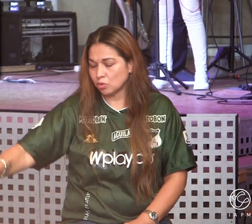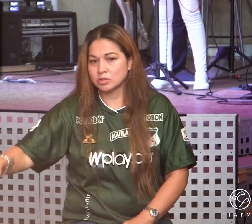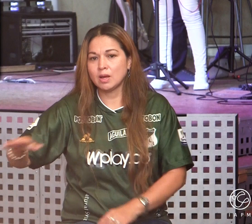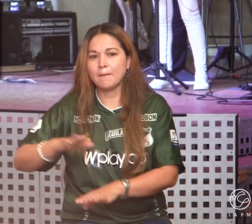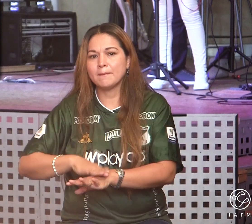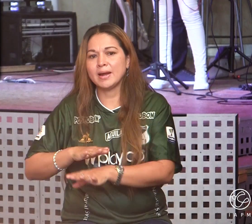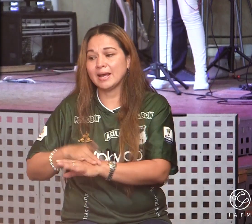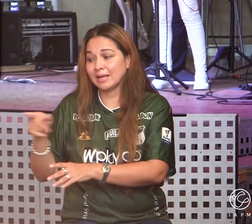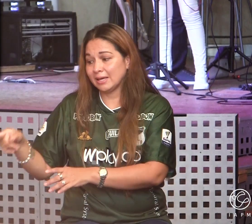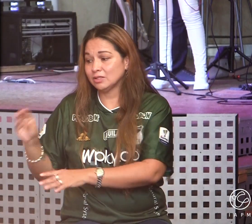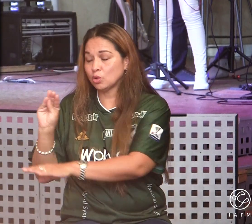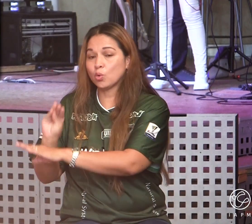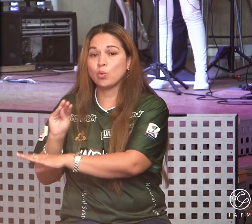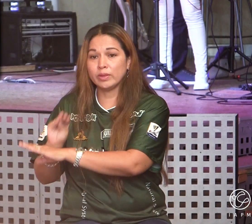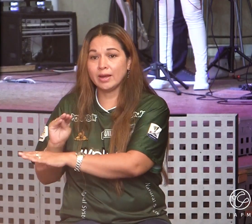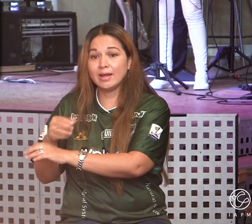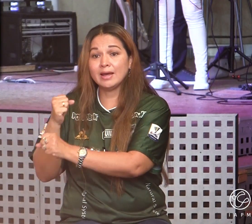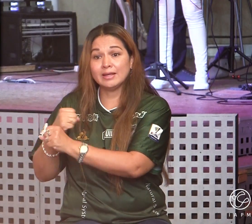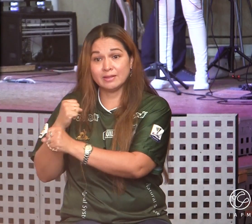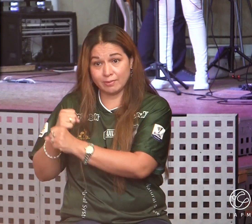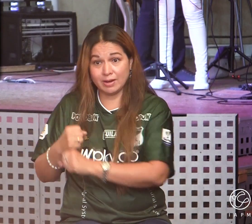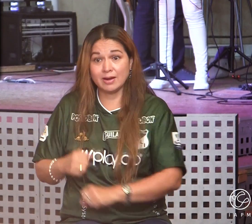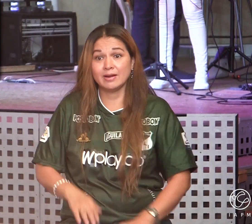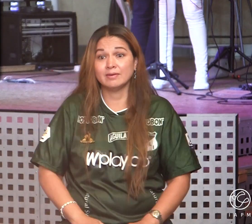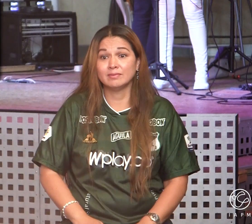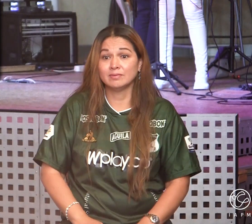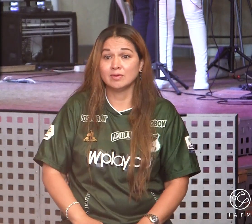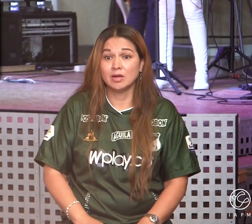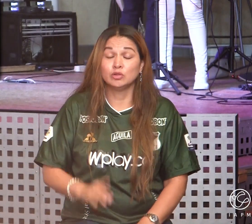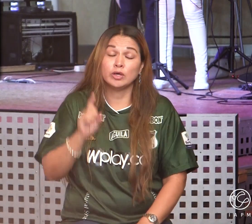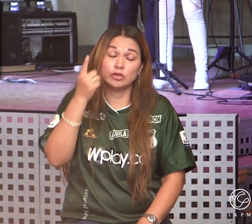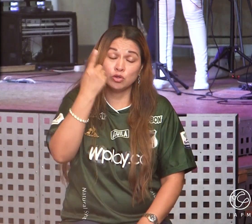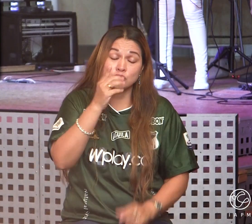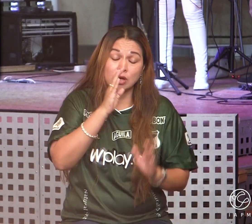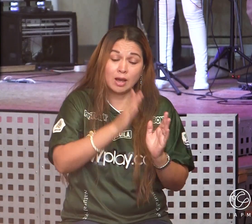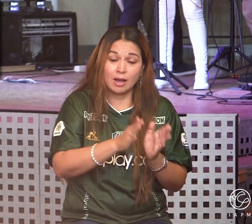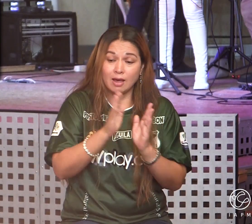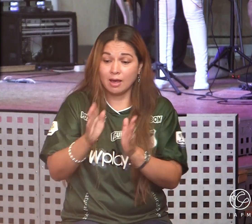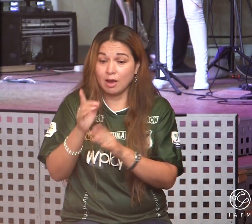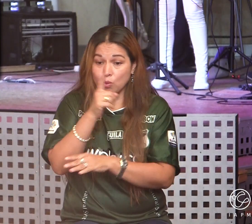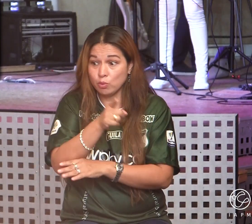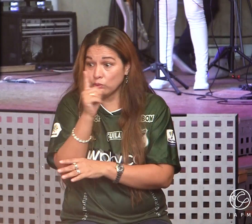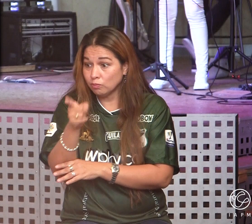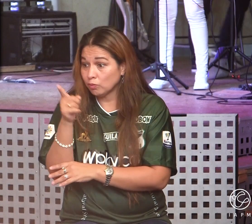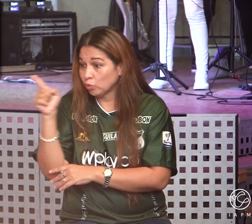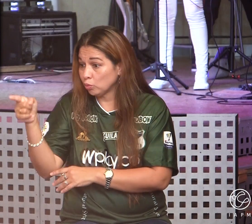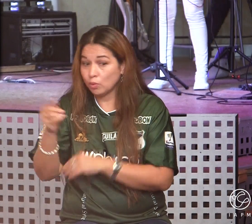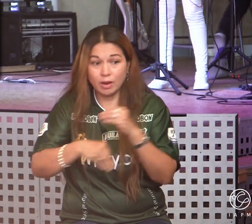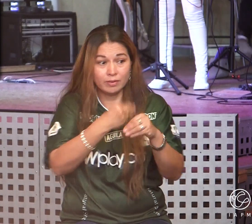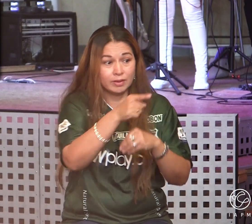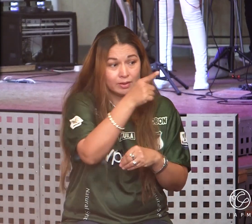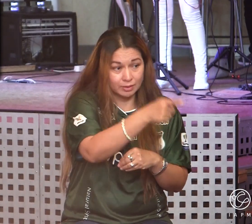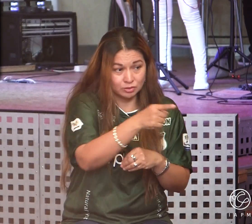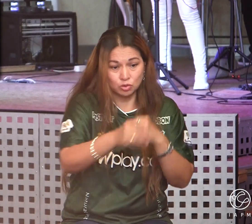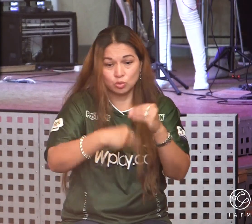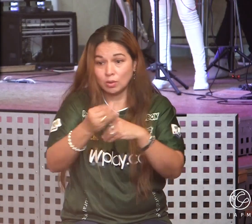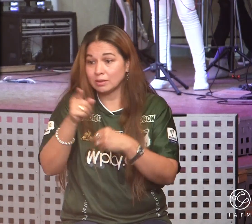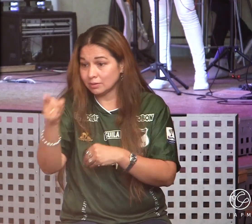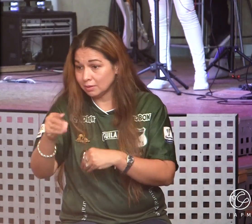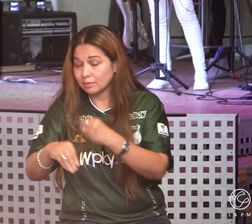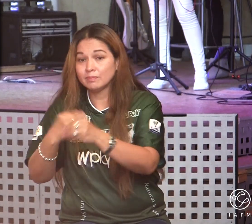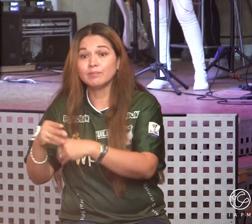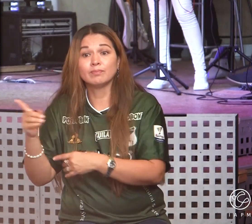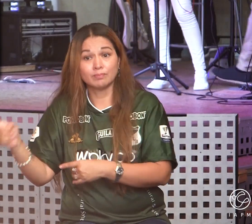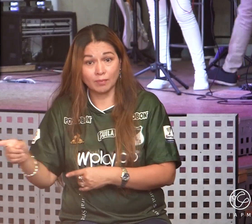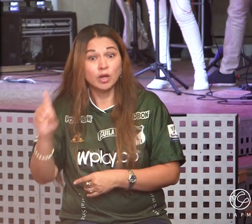para que lo cuidara. Lo cual quiere decir también que Dios tiene asignaciones para cada uno que brotan de ese espacio, que las